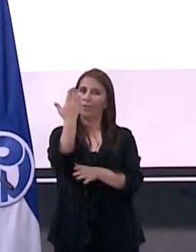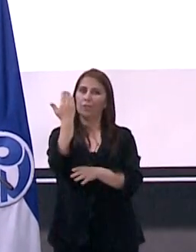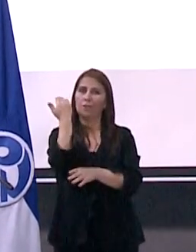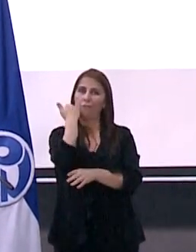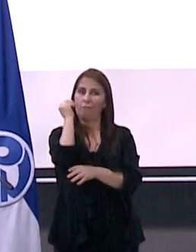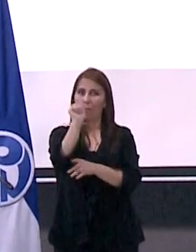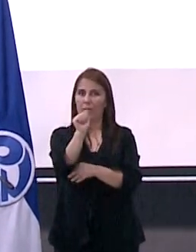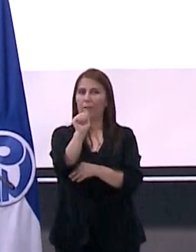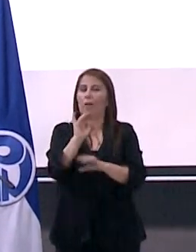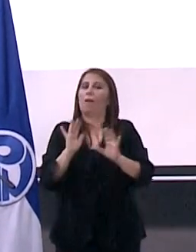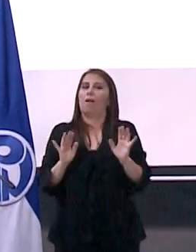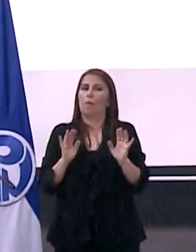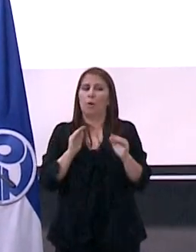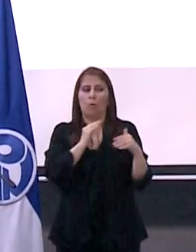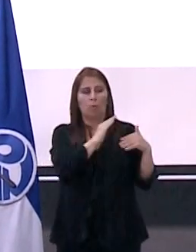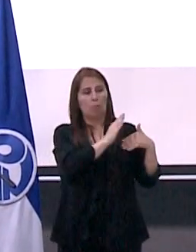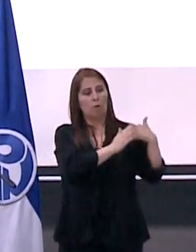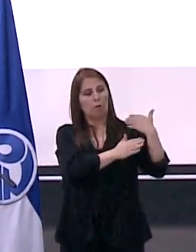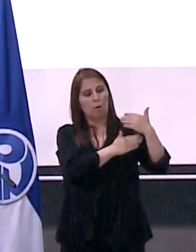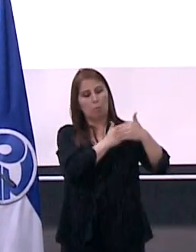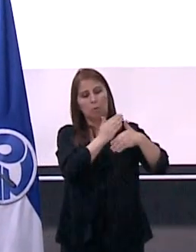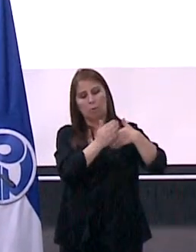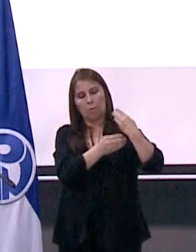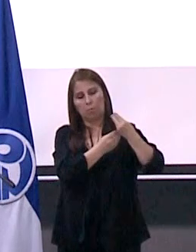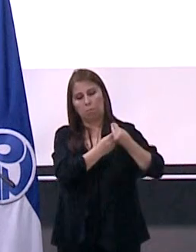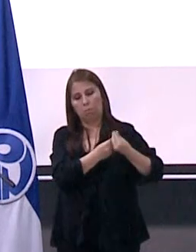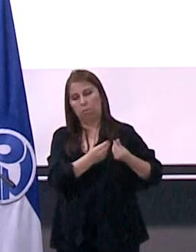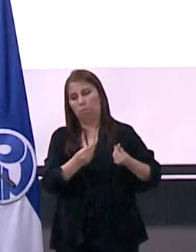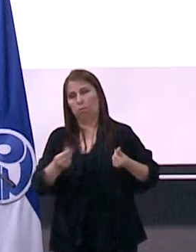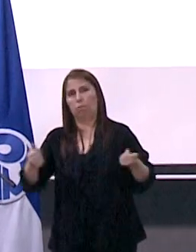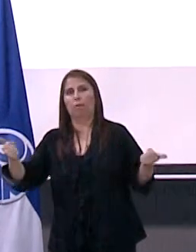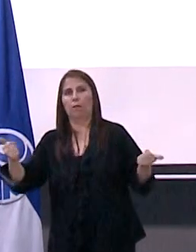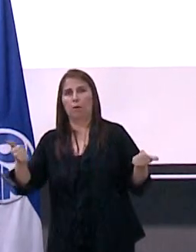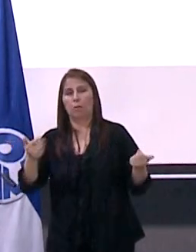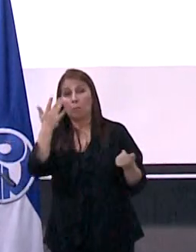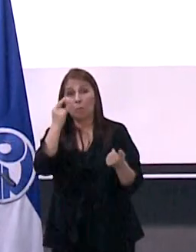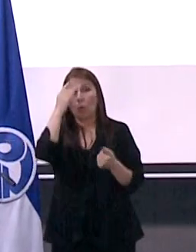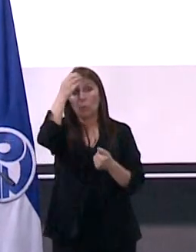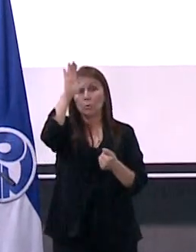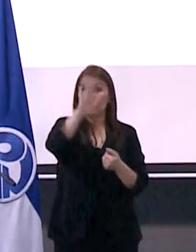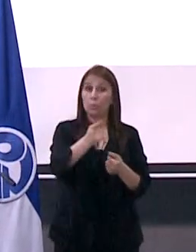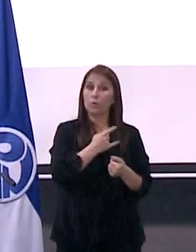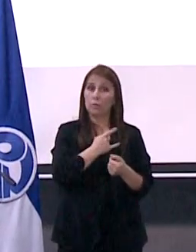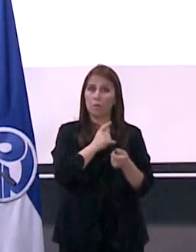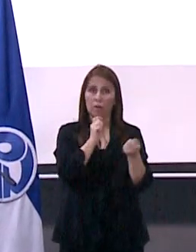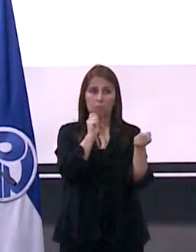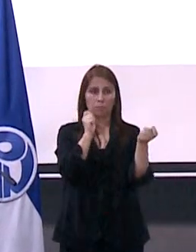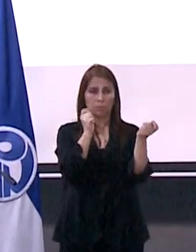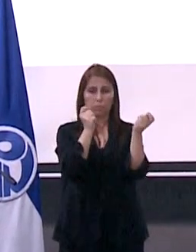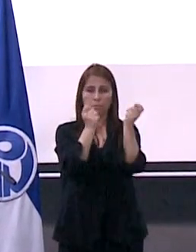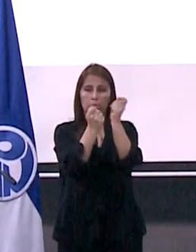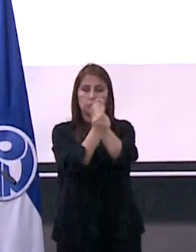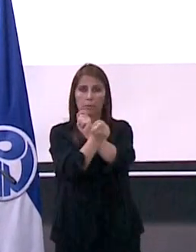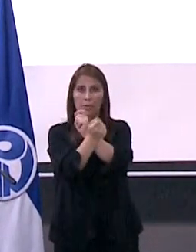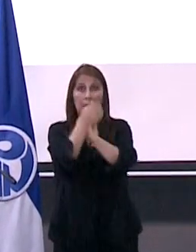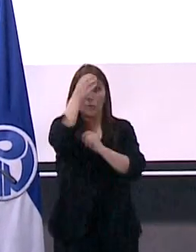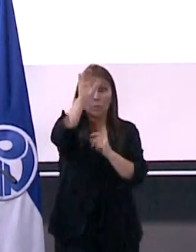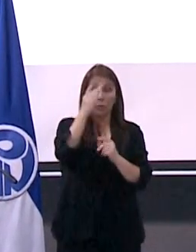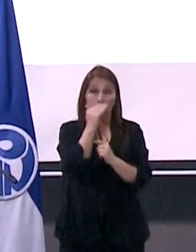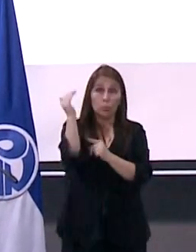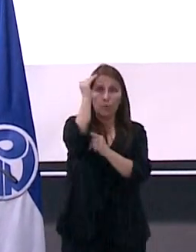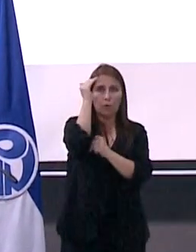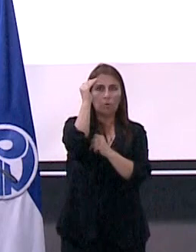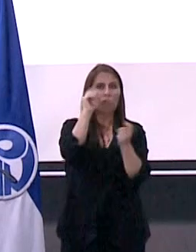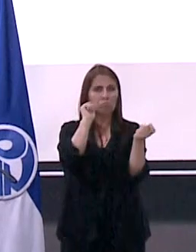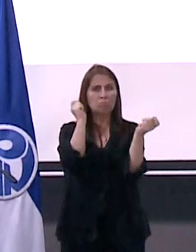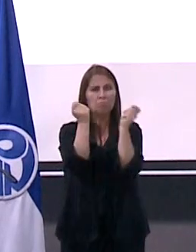este propósito tiende a diluirse pues el concepto de universidad comenzó a cambiar y sobre todo el concepto de lo superior por eso vamos